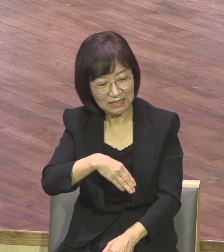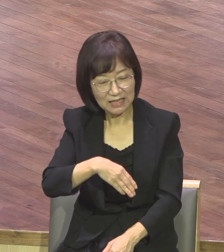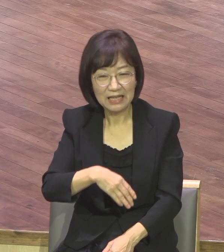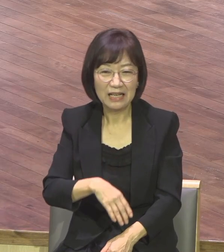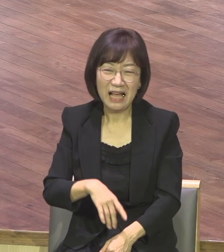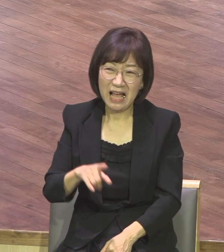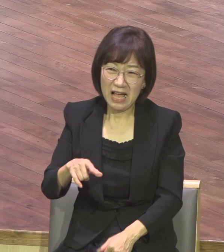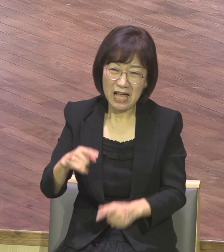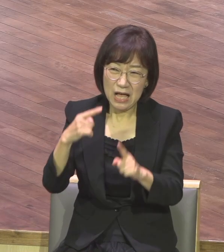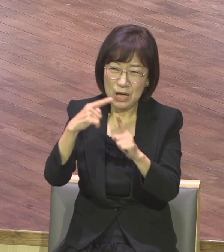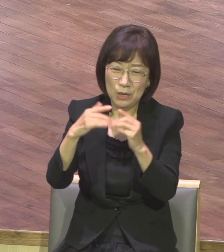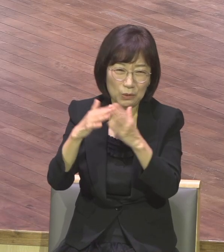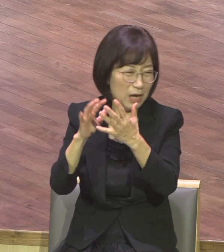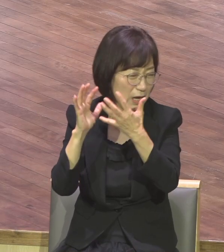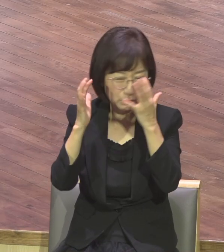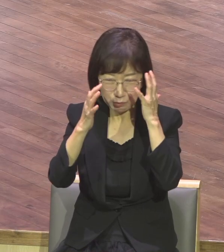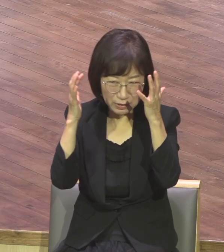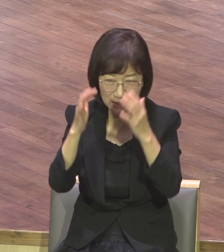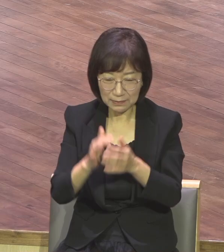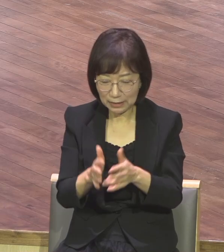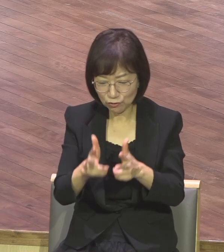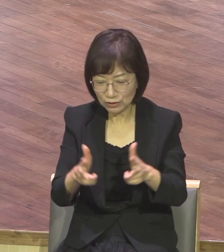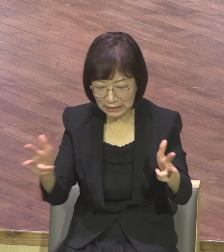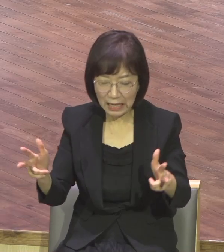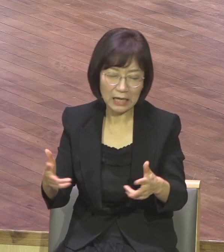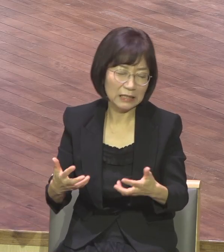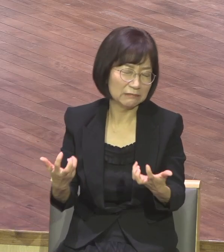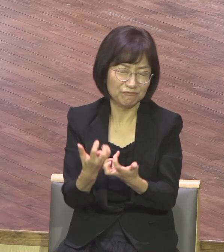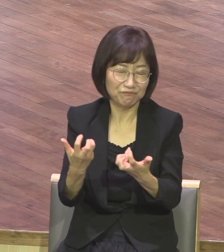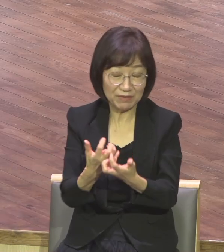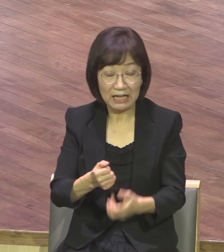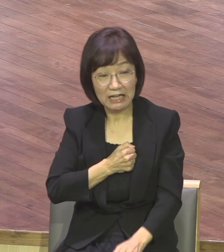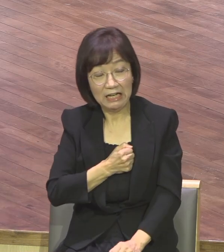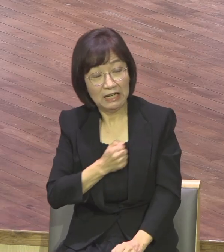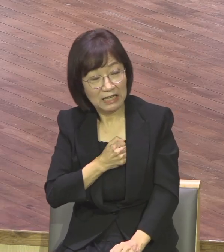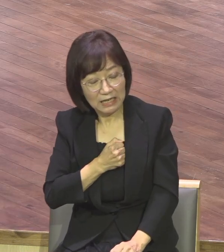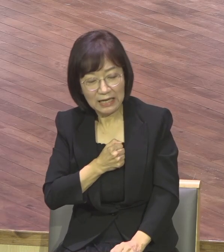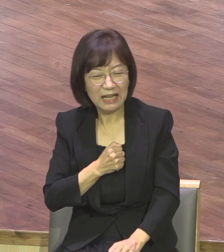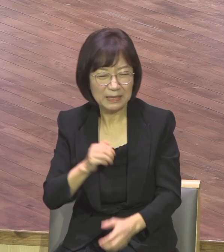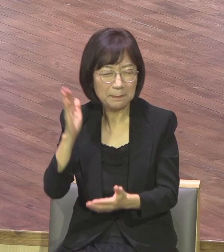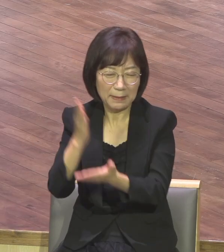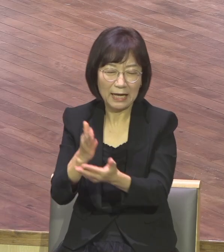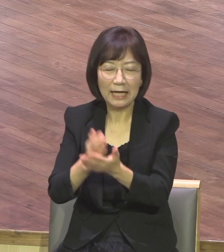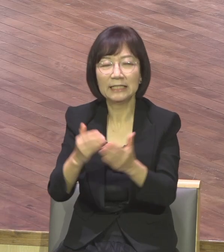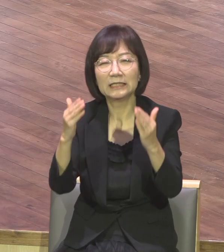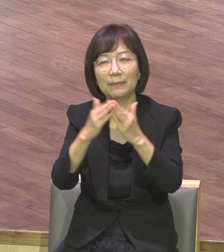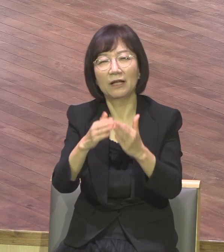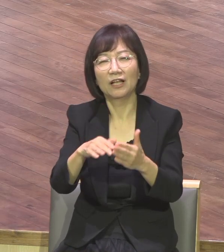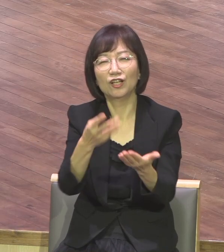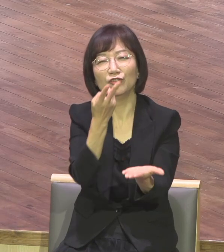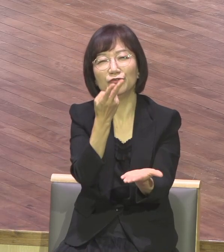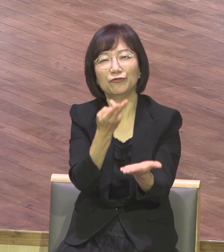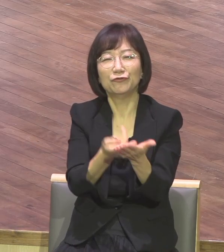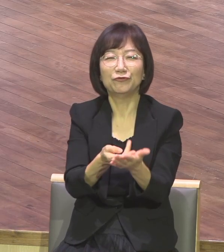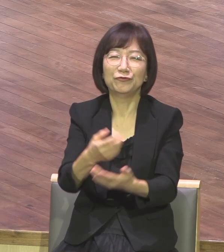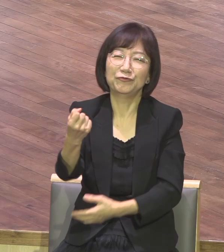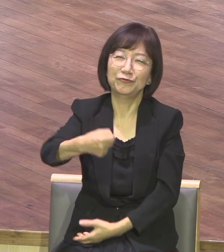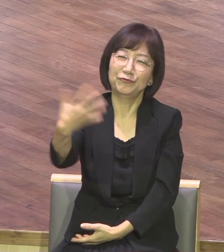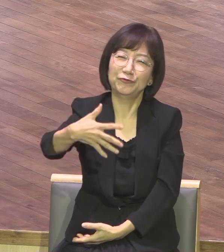그 뭐 복잡하게 뭐 주차장에 가서 뭐 싸움 해가면서 주차할 거 뭐 있냐? 집에서 인터넷이나 보지.